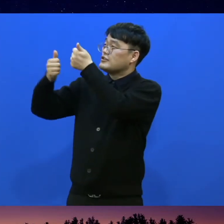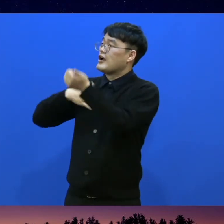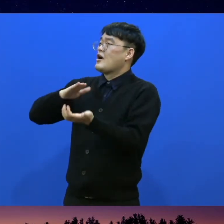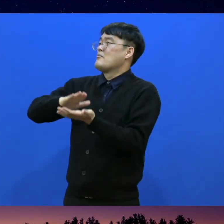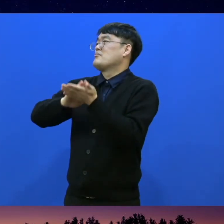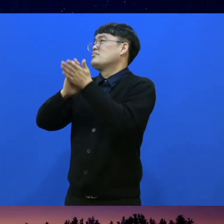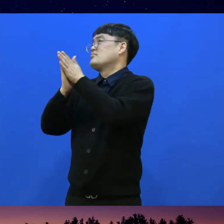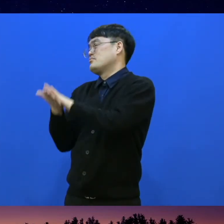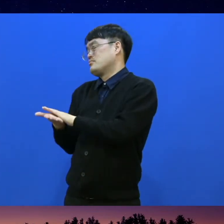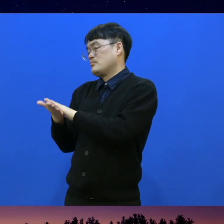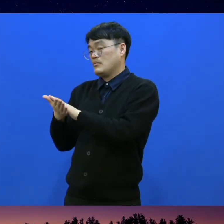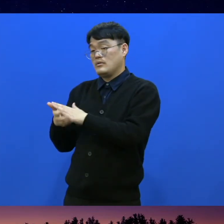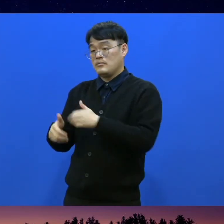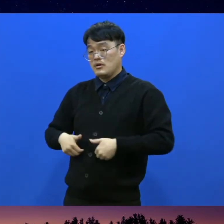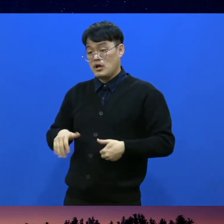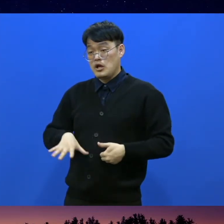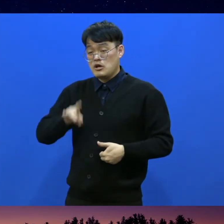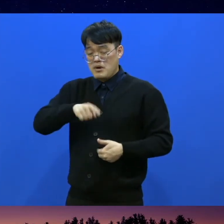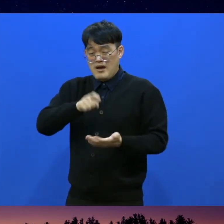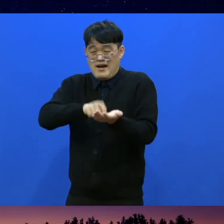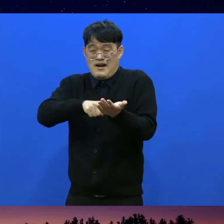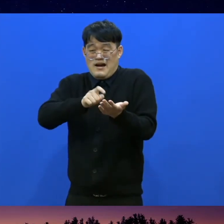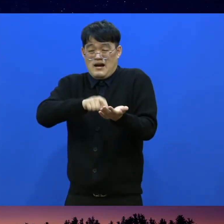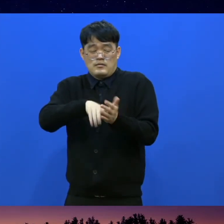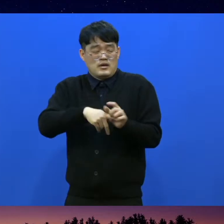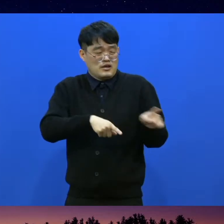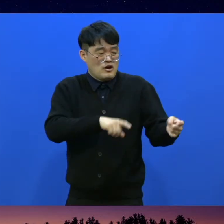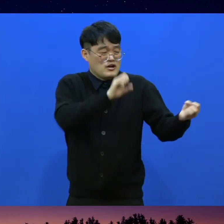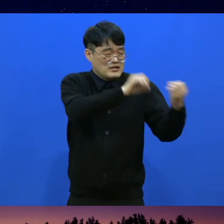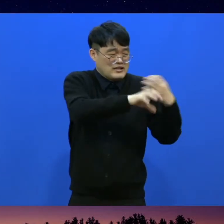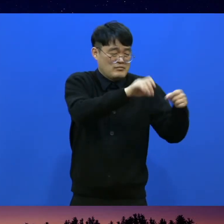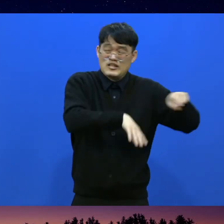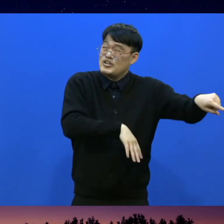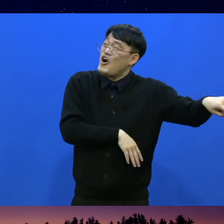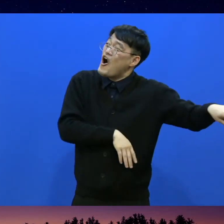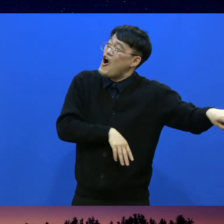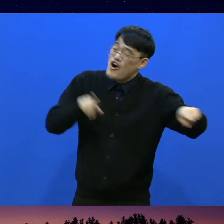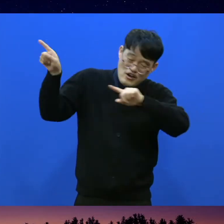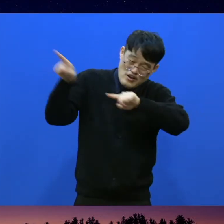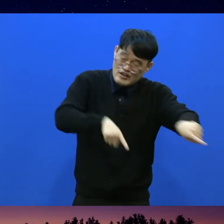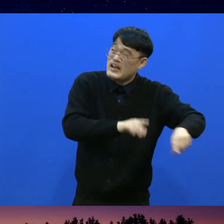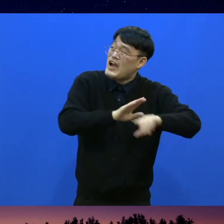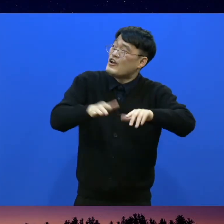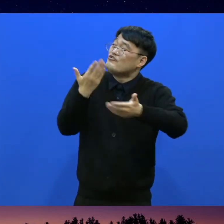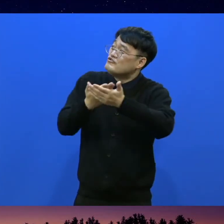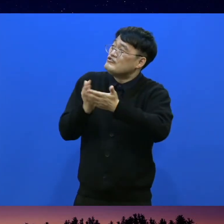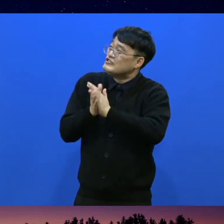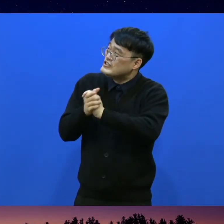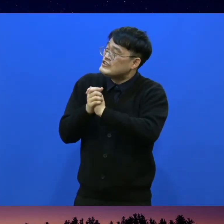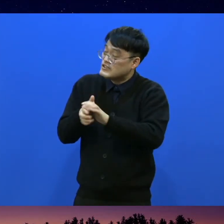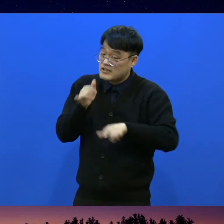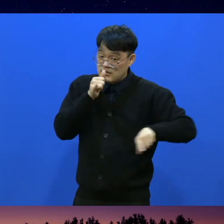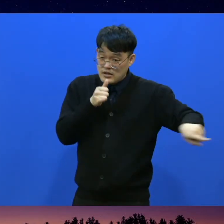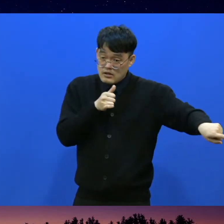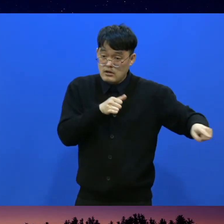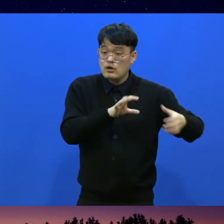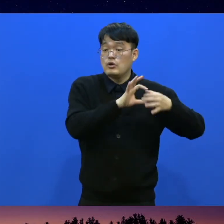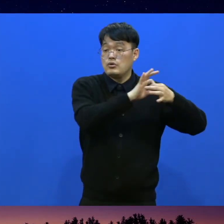근데 우리는 처음에 다급할 때는 응답되기를 원해요. 그 문제가 해결되기를 원해요. 그러나 중요한 것은 그 문제를